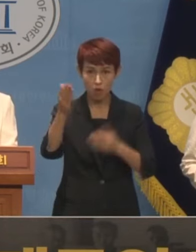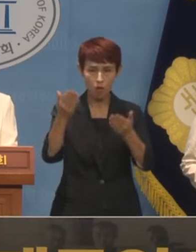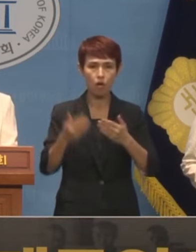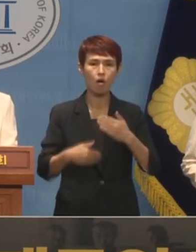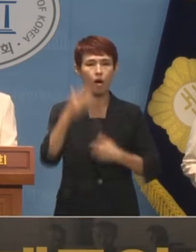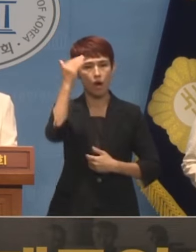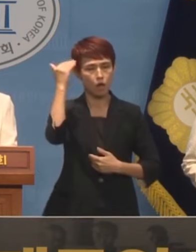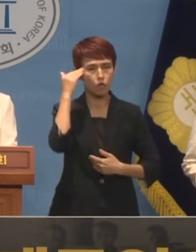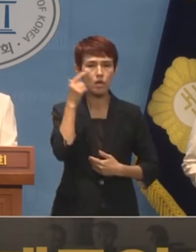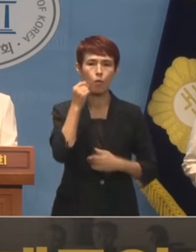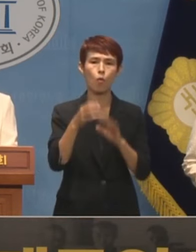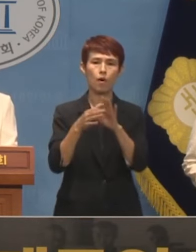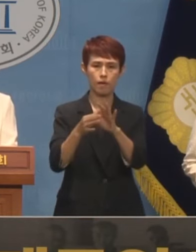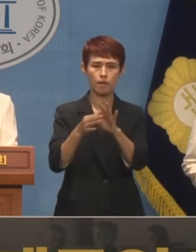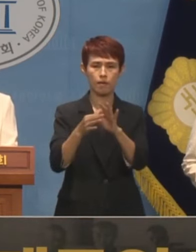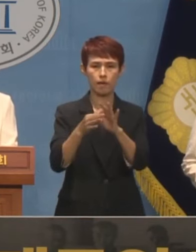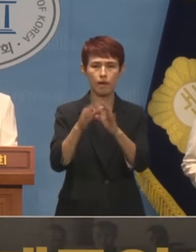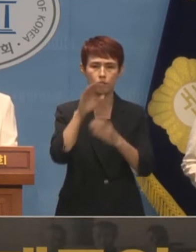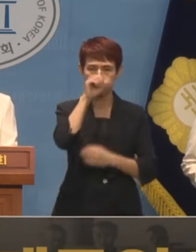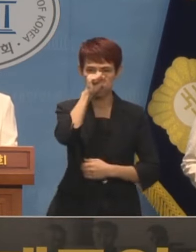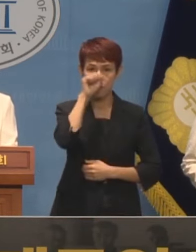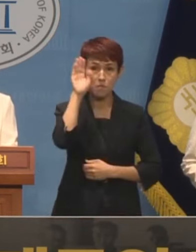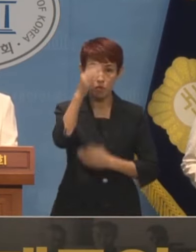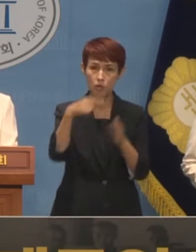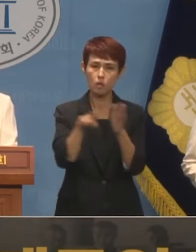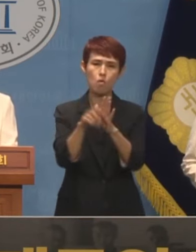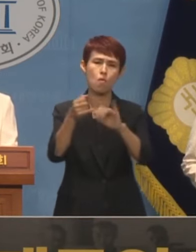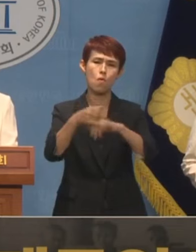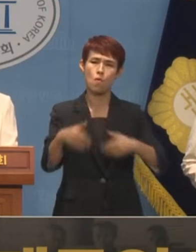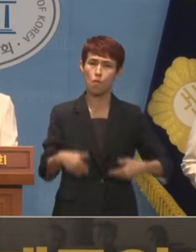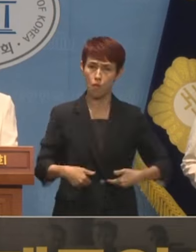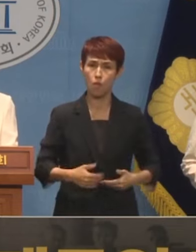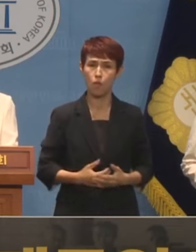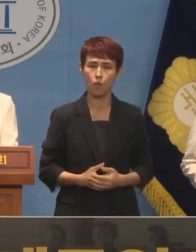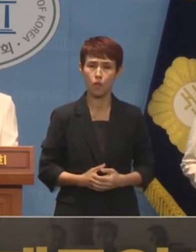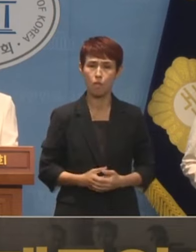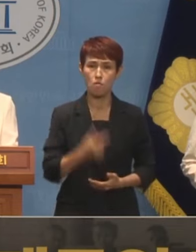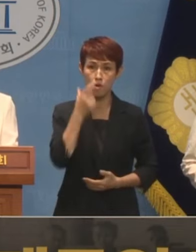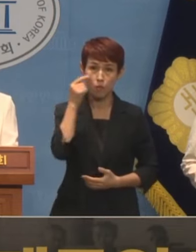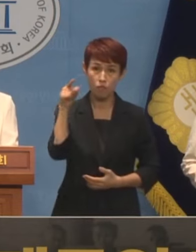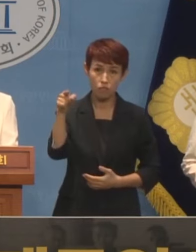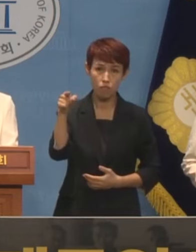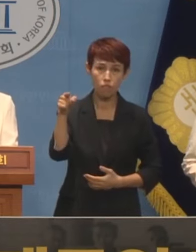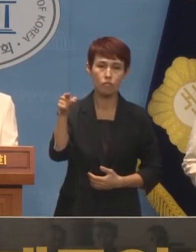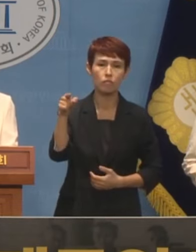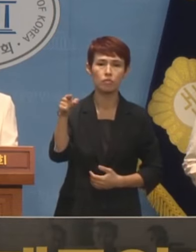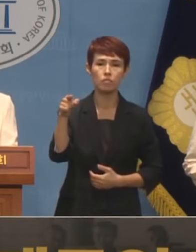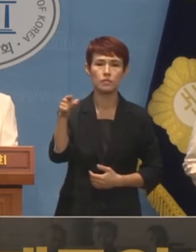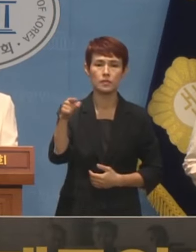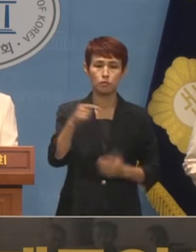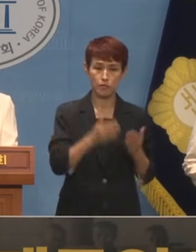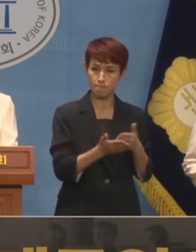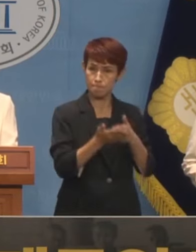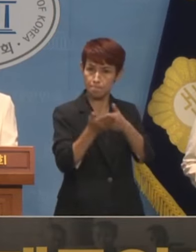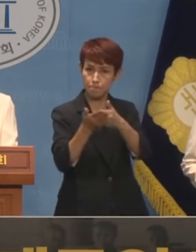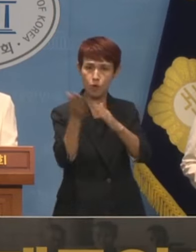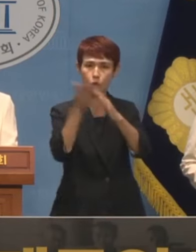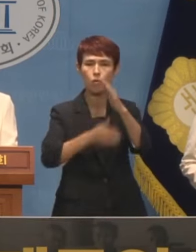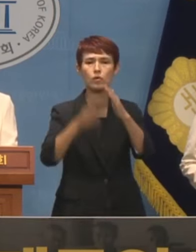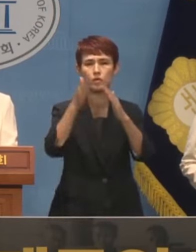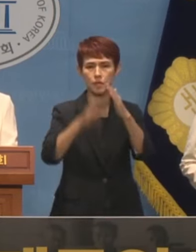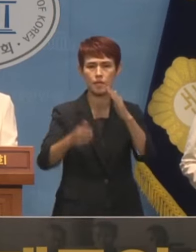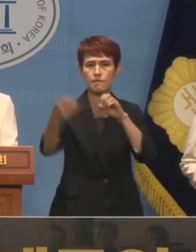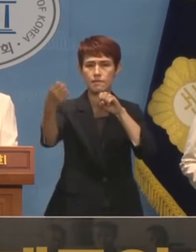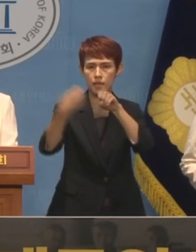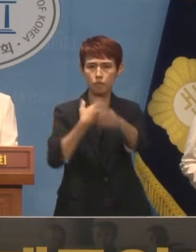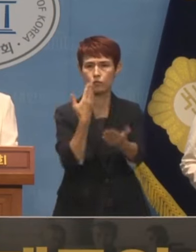한일관계의 바람직한 미래를 위해 필요한 일입니다 일본 외무성이 의견서에 대해 공식적으로